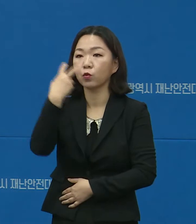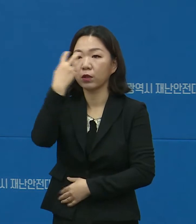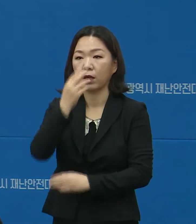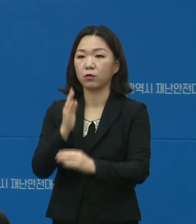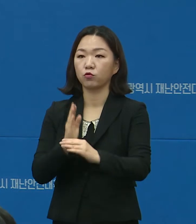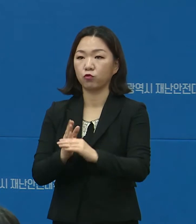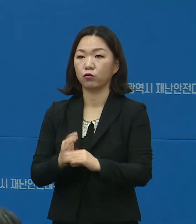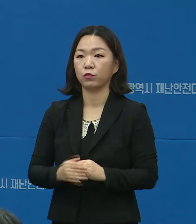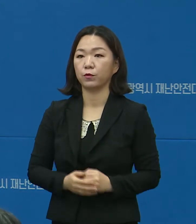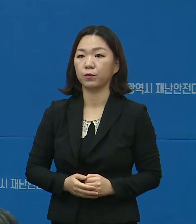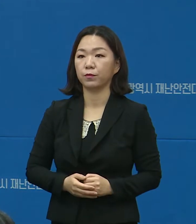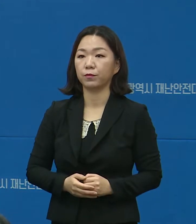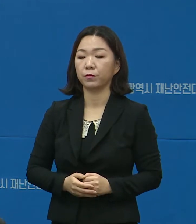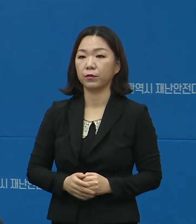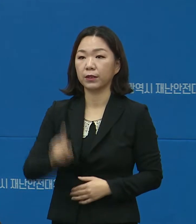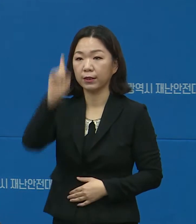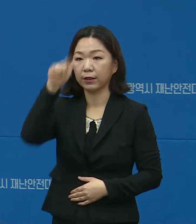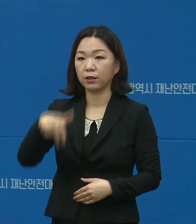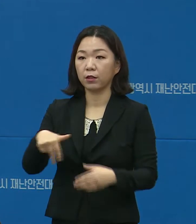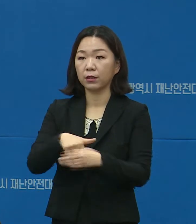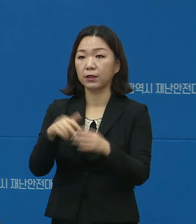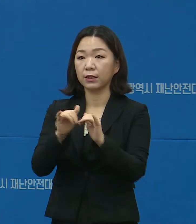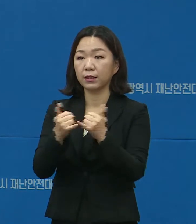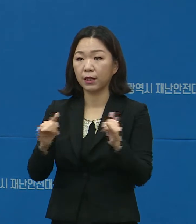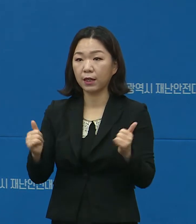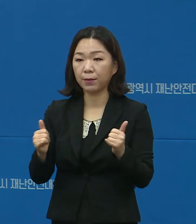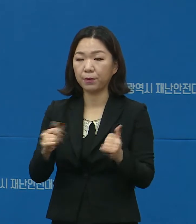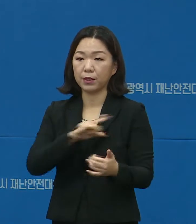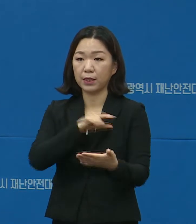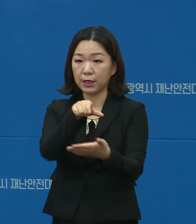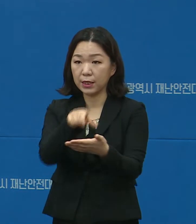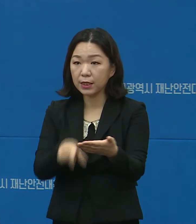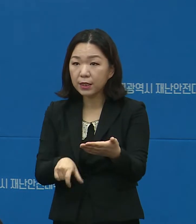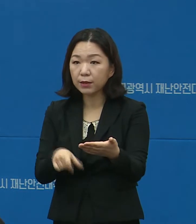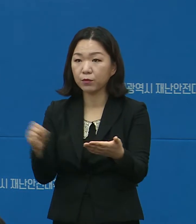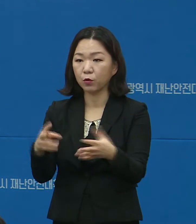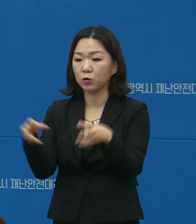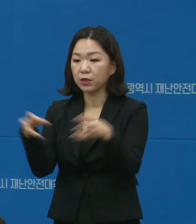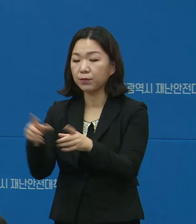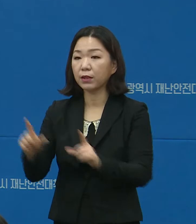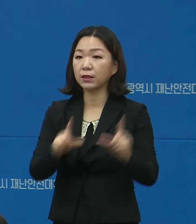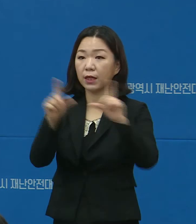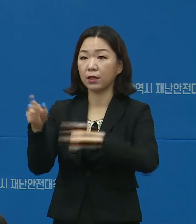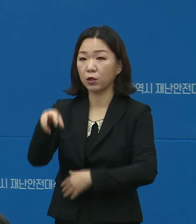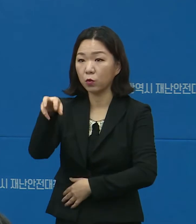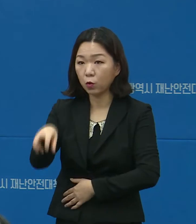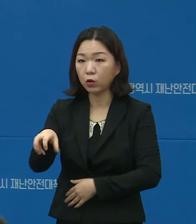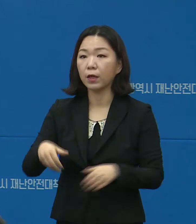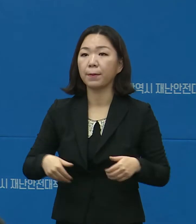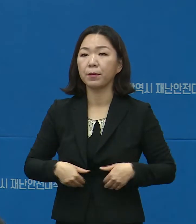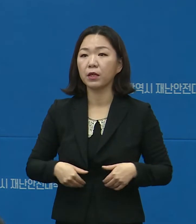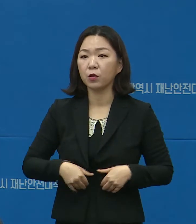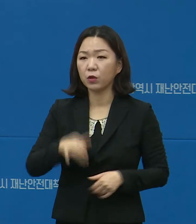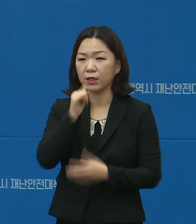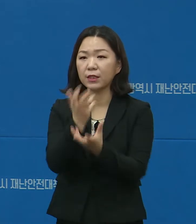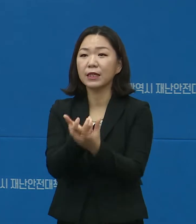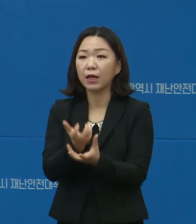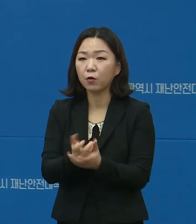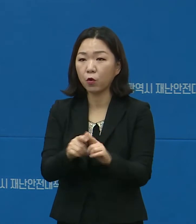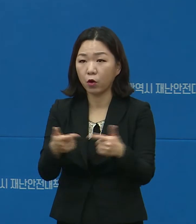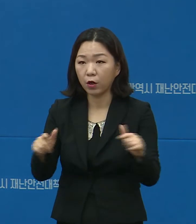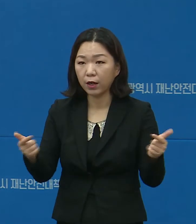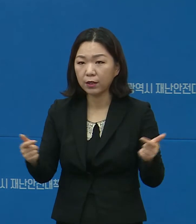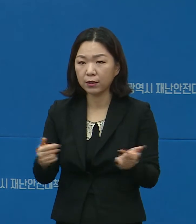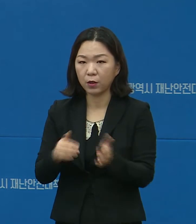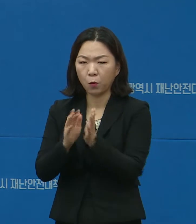있습니다. 신천지 교인의 명단, 집단 고지지 등 역학조사에 필요한 자료의